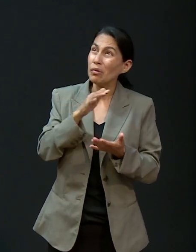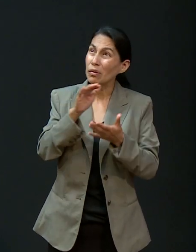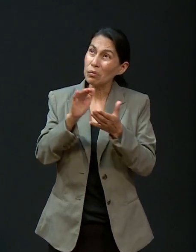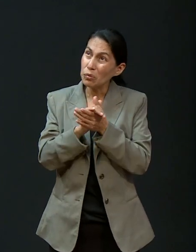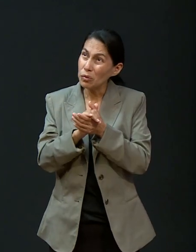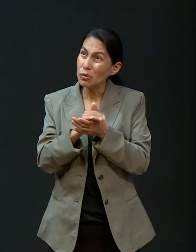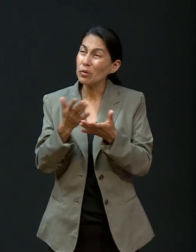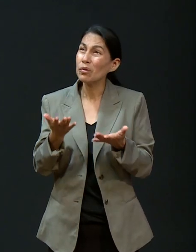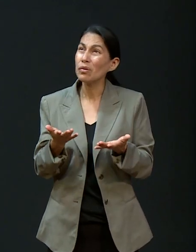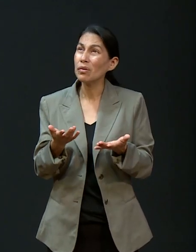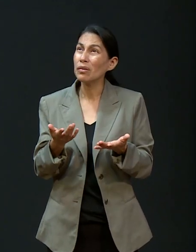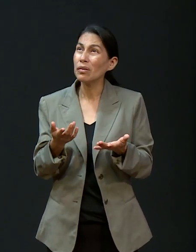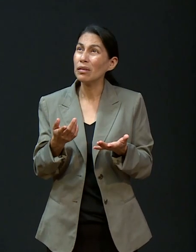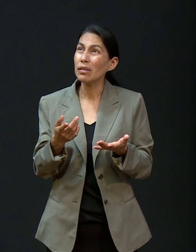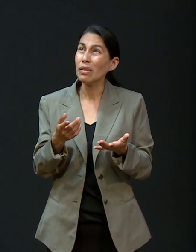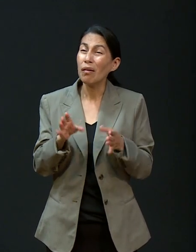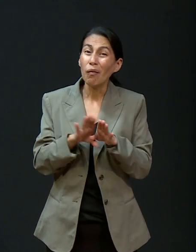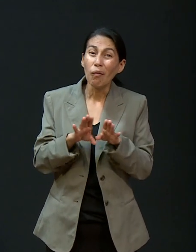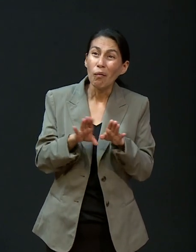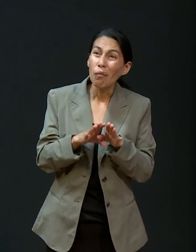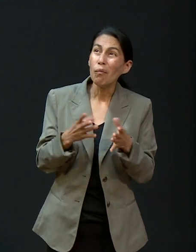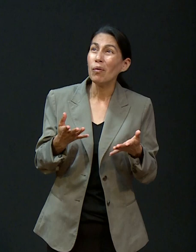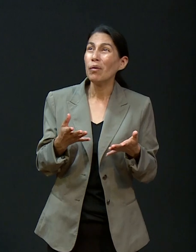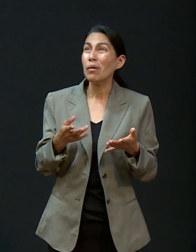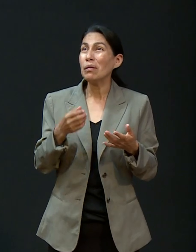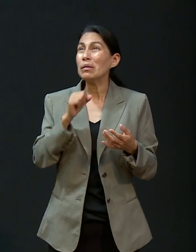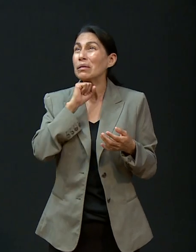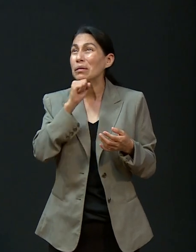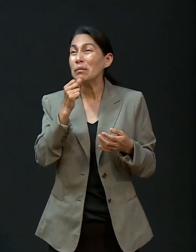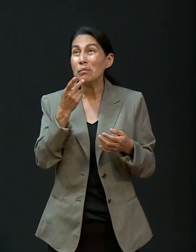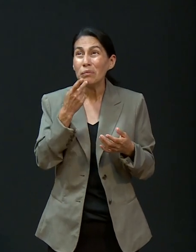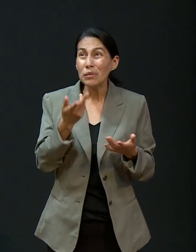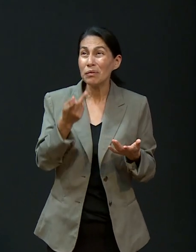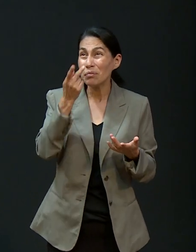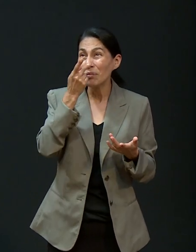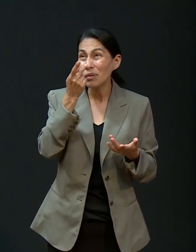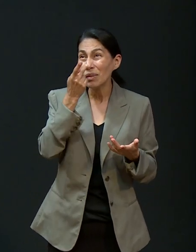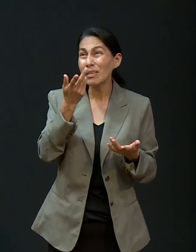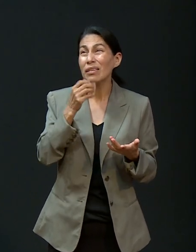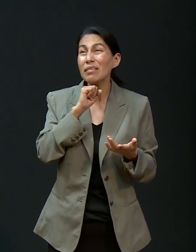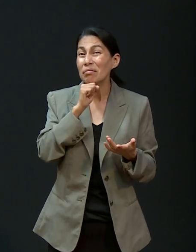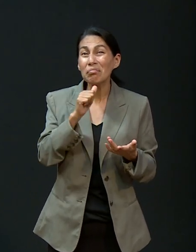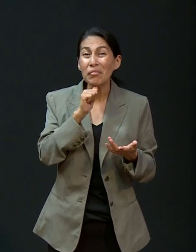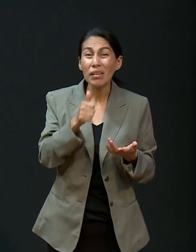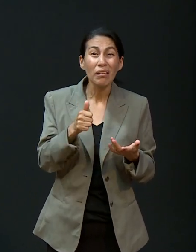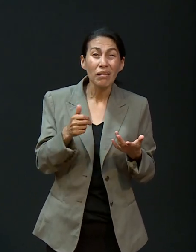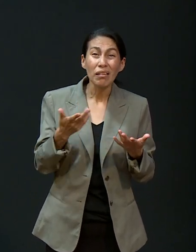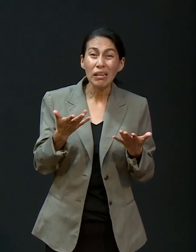vida futura, su vida de pareja. Claro. O sea, la sexualidad y todo, entonces, muy difícil, ¿no?